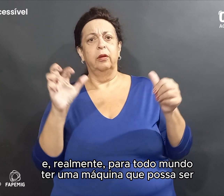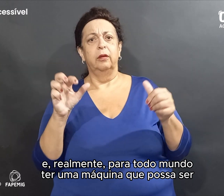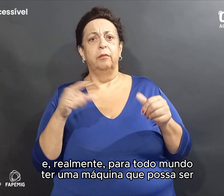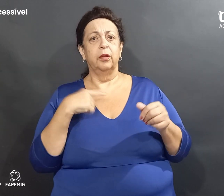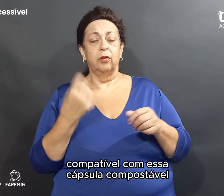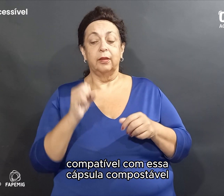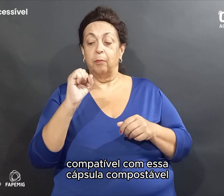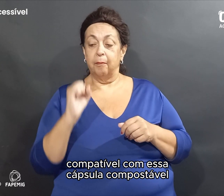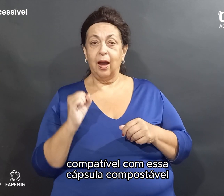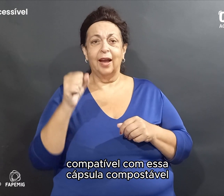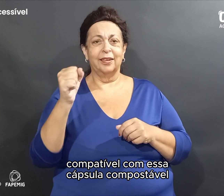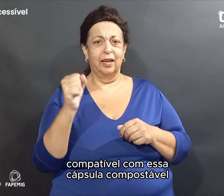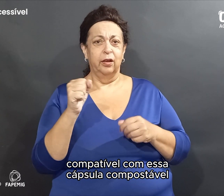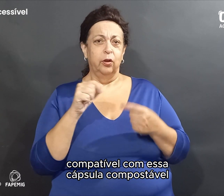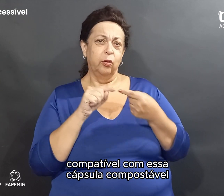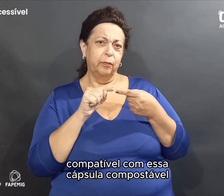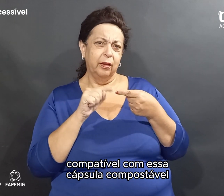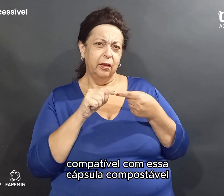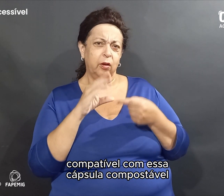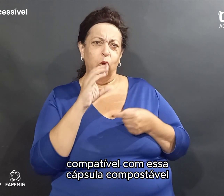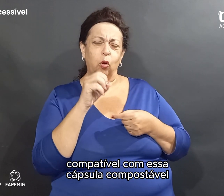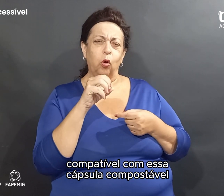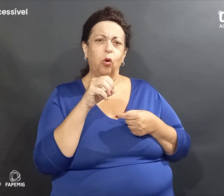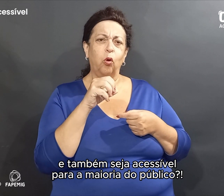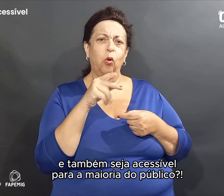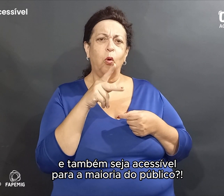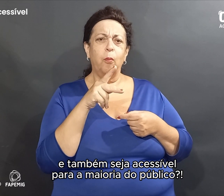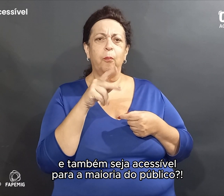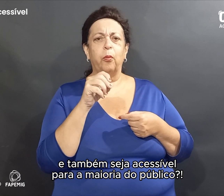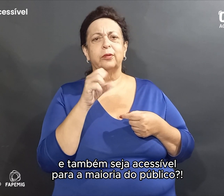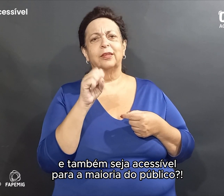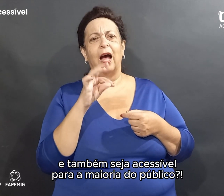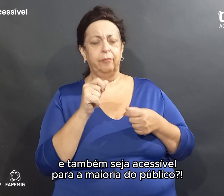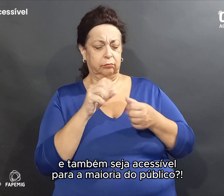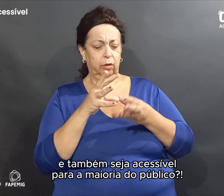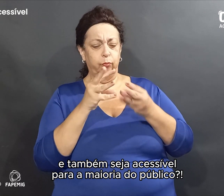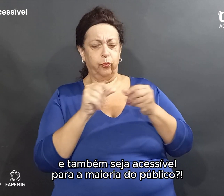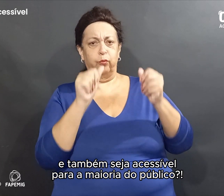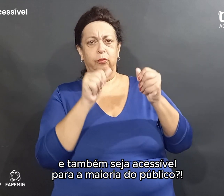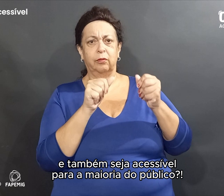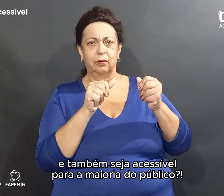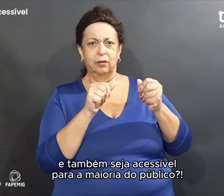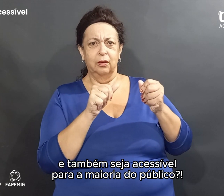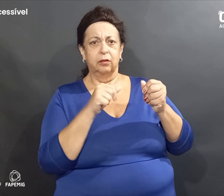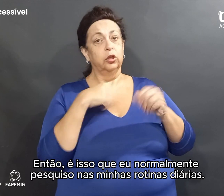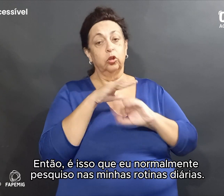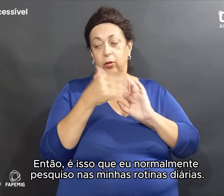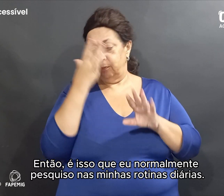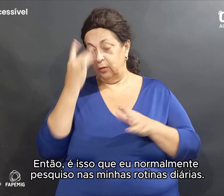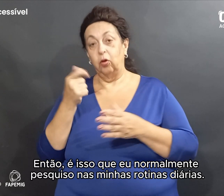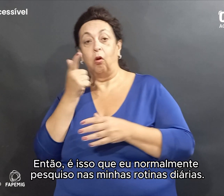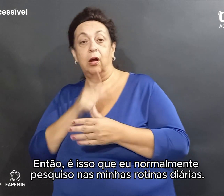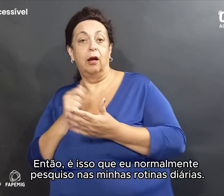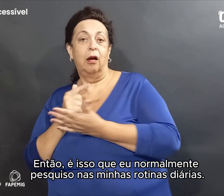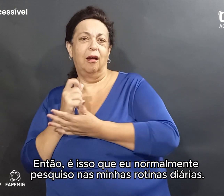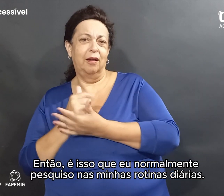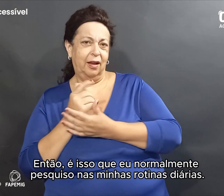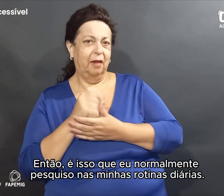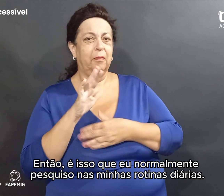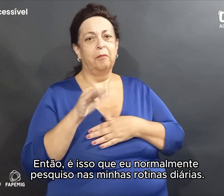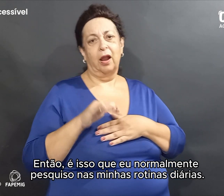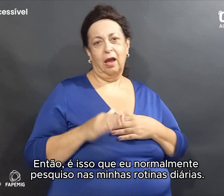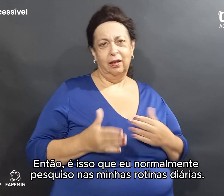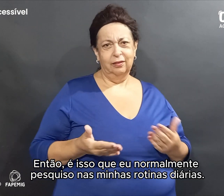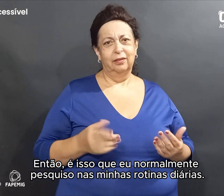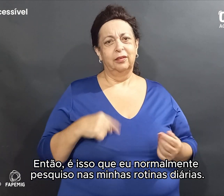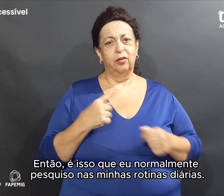possa ser compatível com essa cápsula compostável e também seja acessível para a maioria do público. Então é isso que eu normalmente